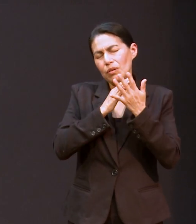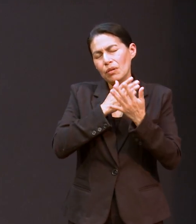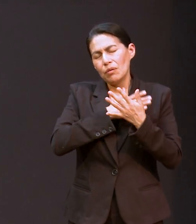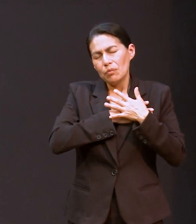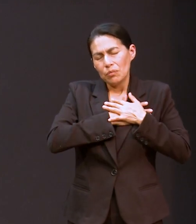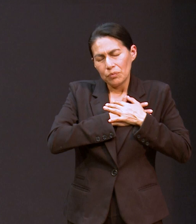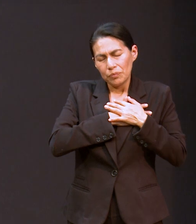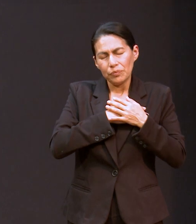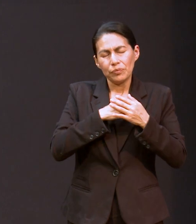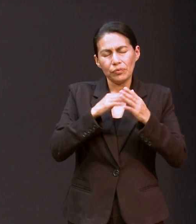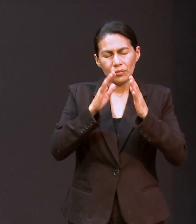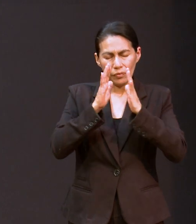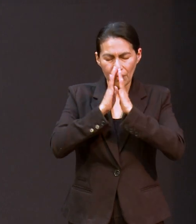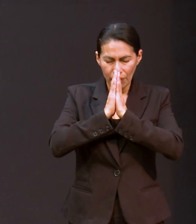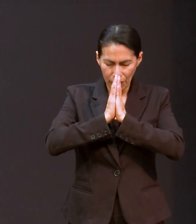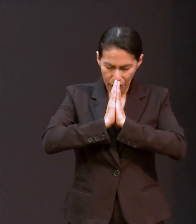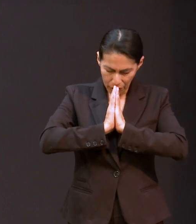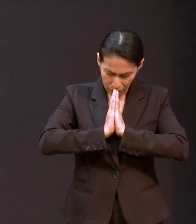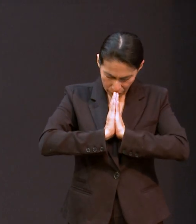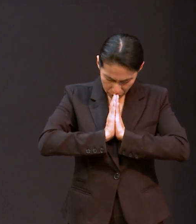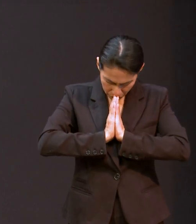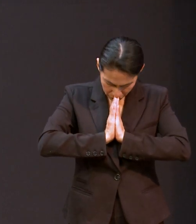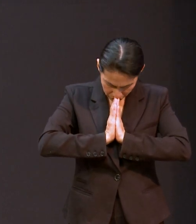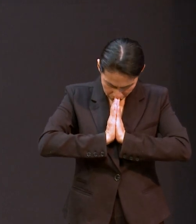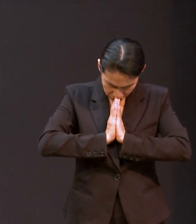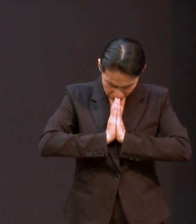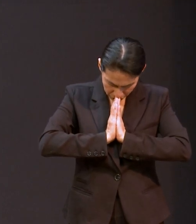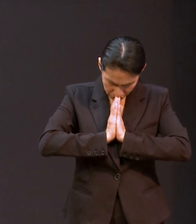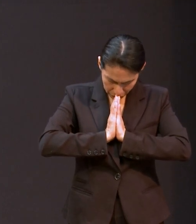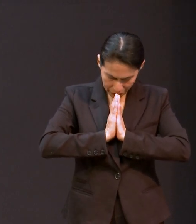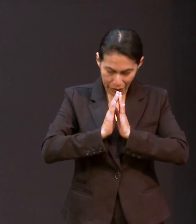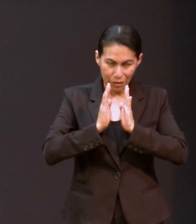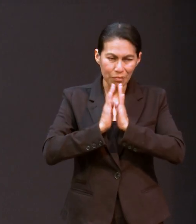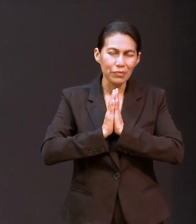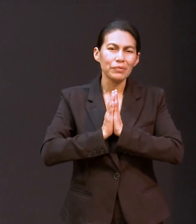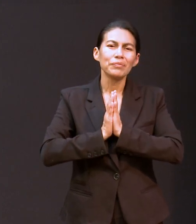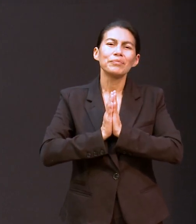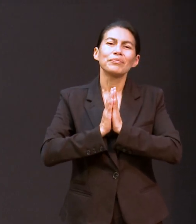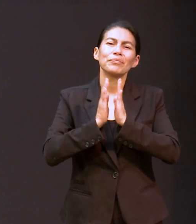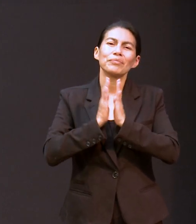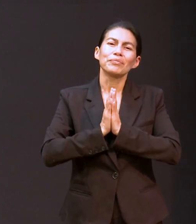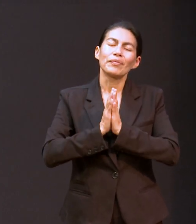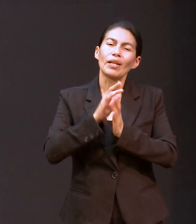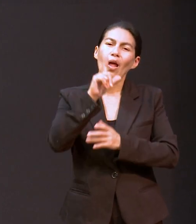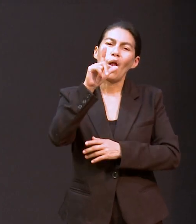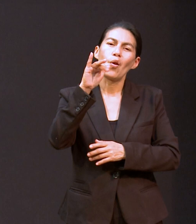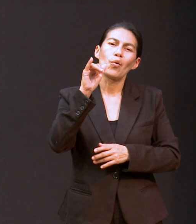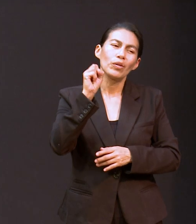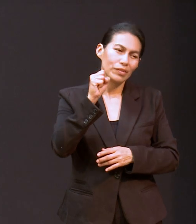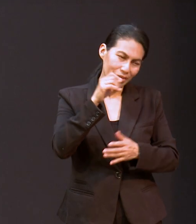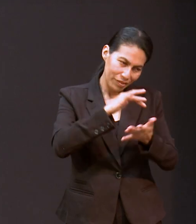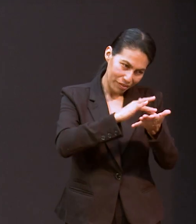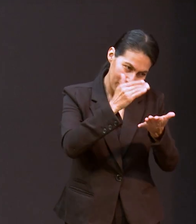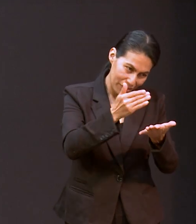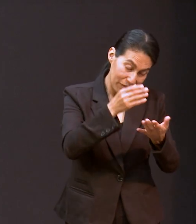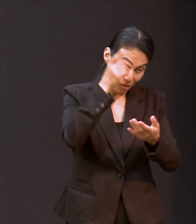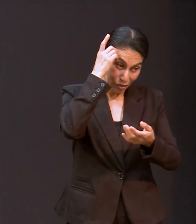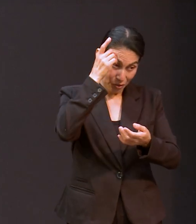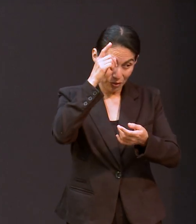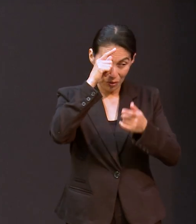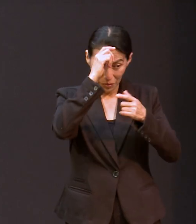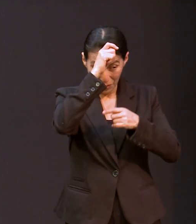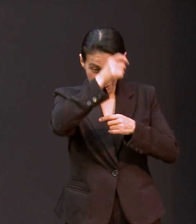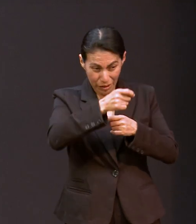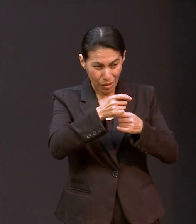nombre de Cristo Amén amén amén Gracias Luis por tu hermosa oración Que